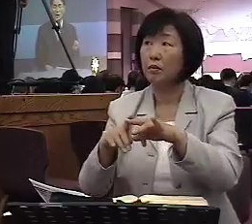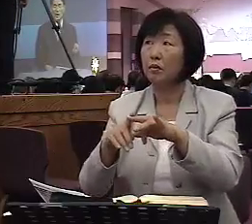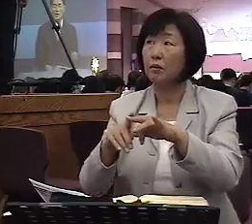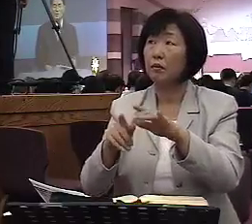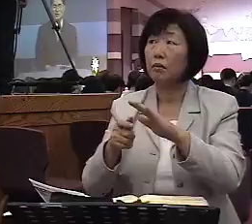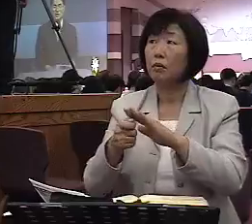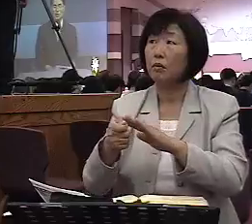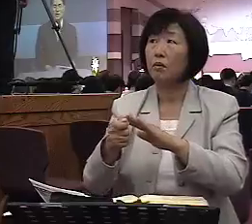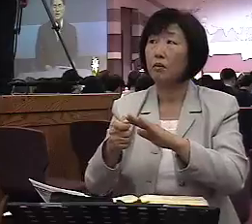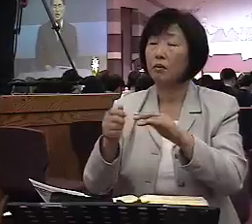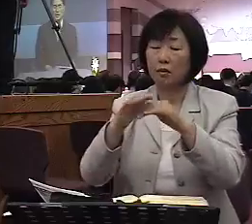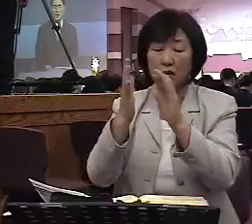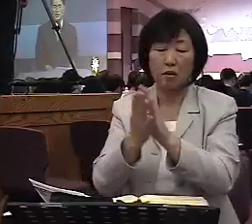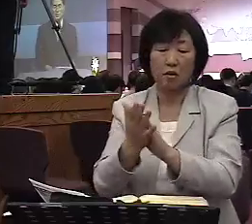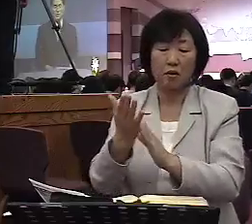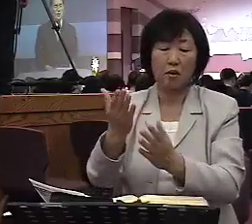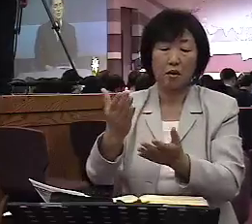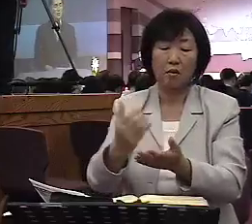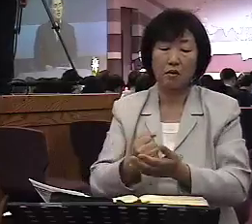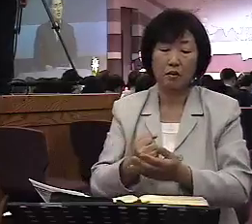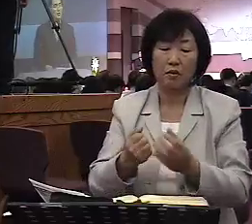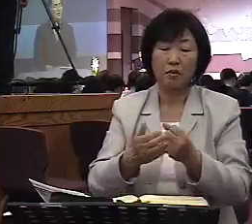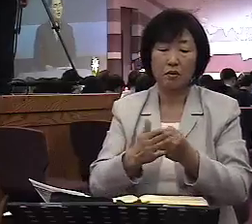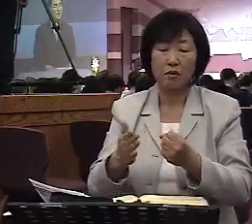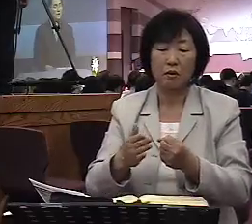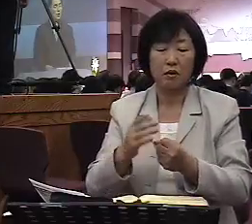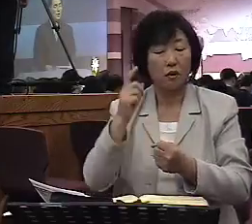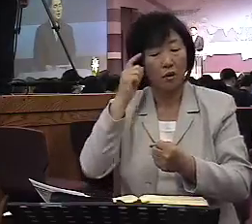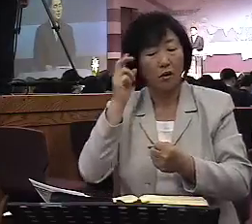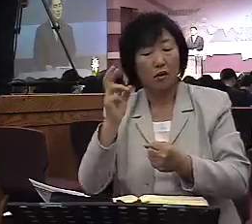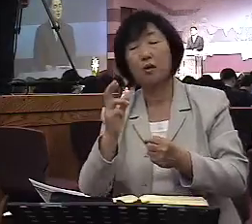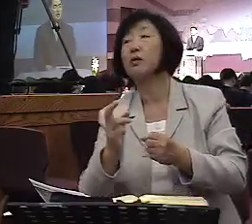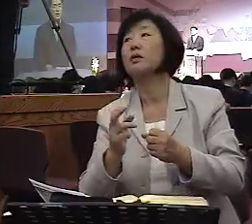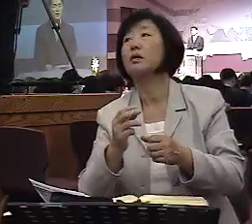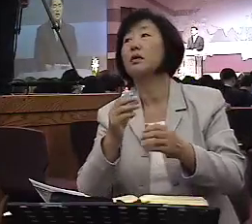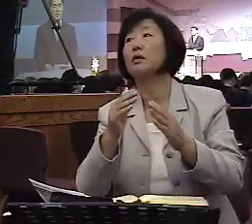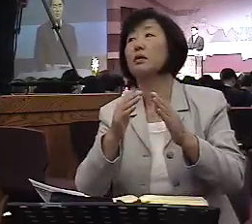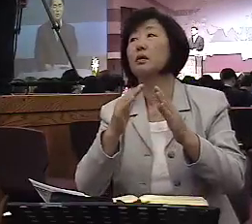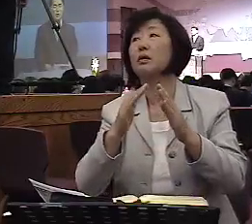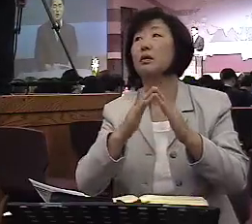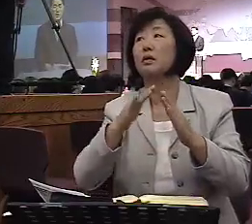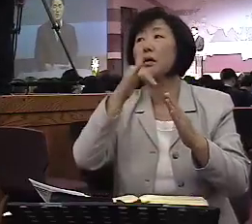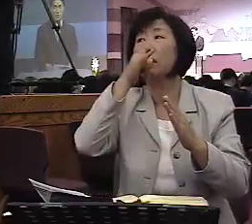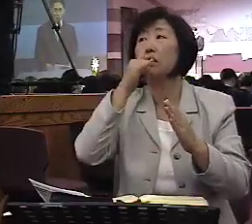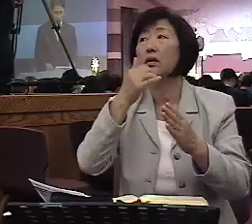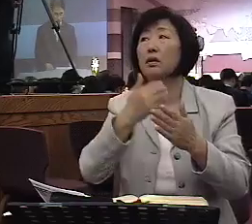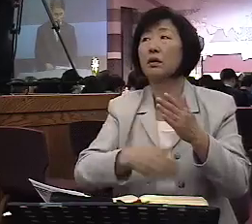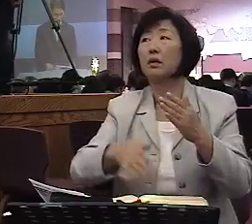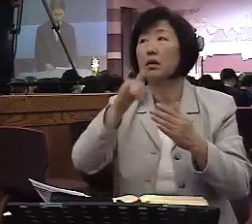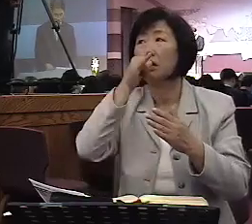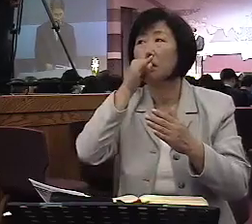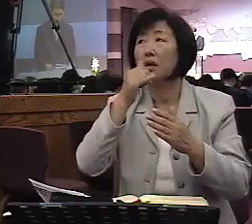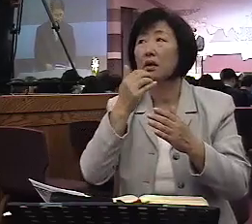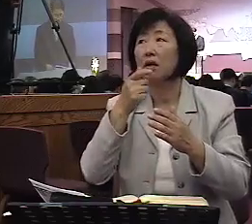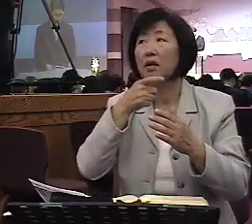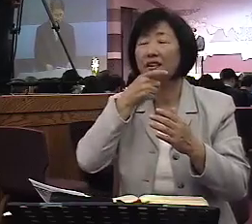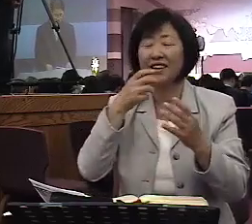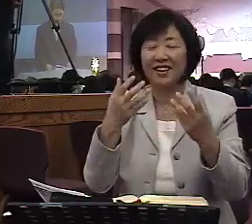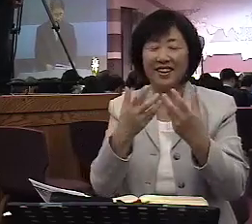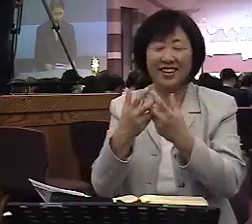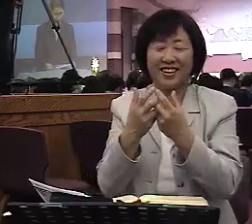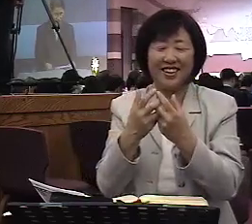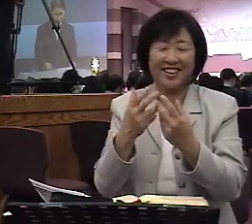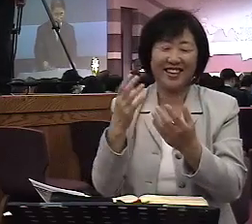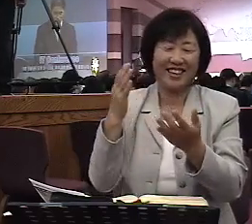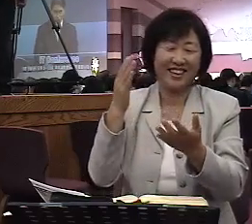제품은 다 받는다고 하니까 여러분 집에서 혹시 처리하기 곤란하신 것들은 다 가져오시면 냉장고까지도 다 받는다고